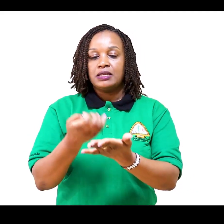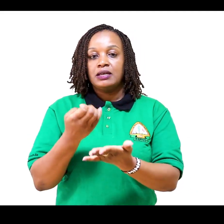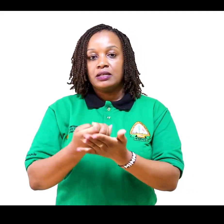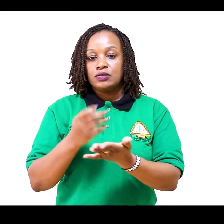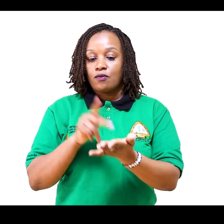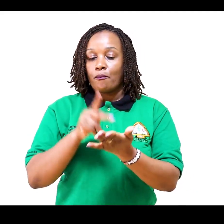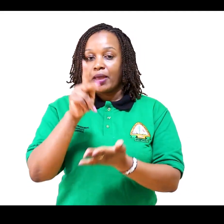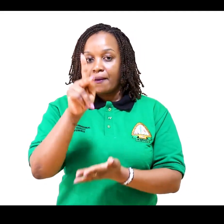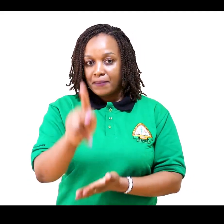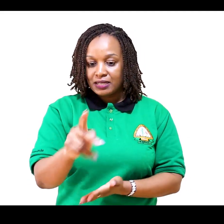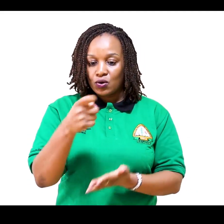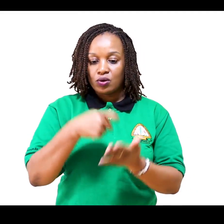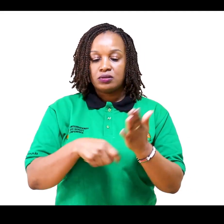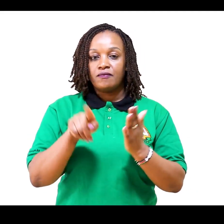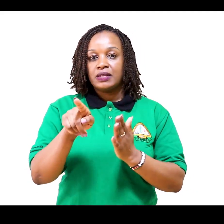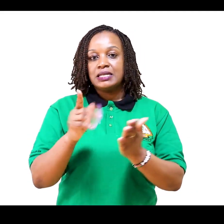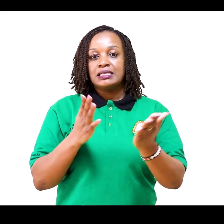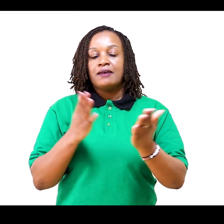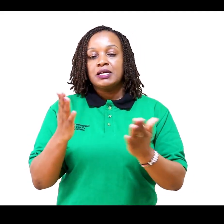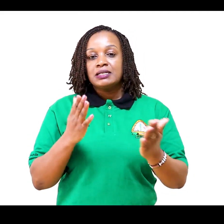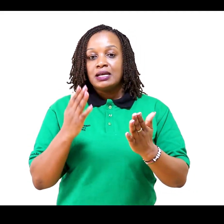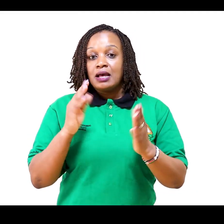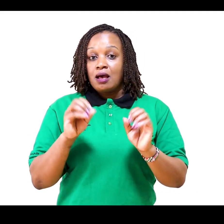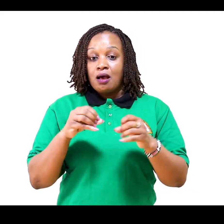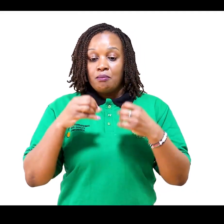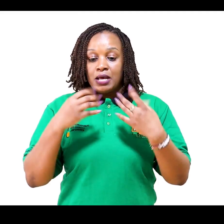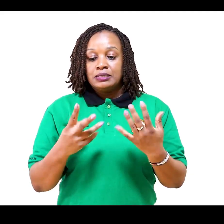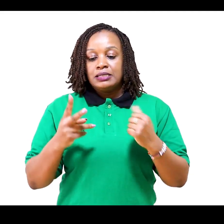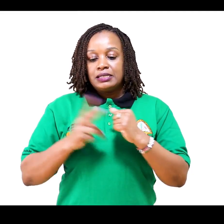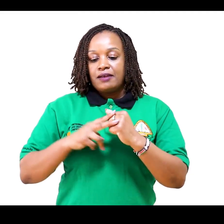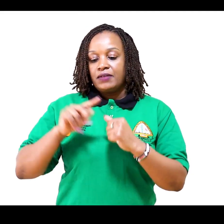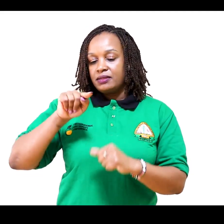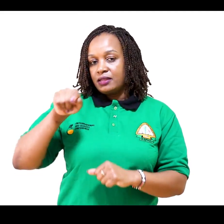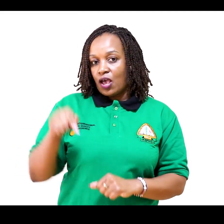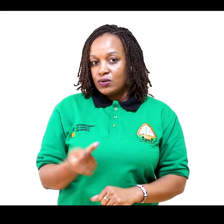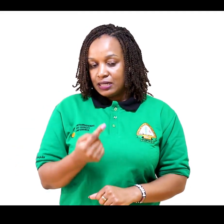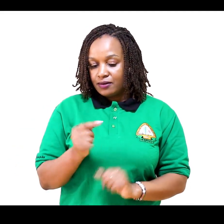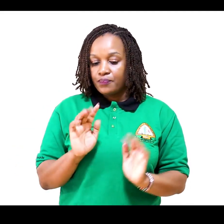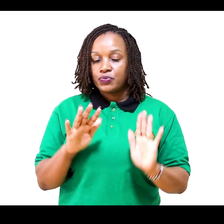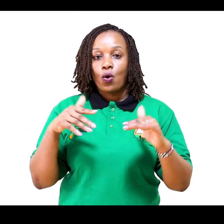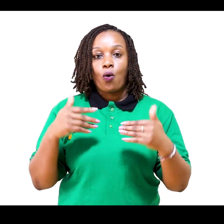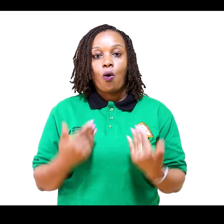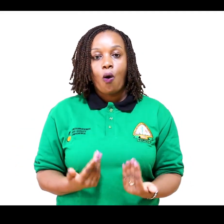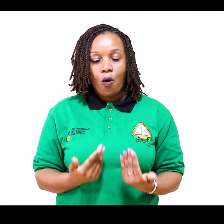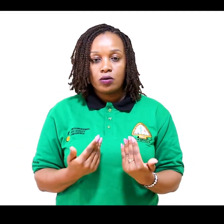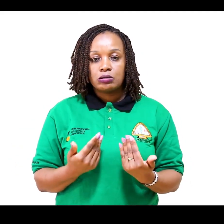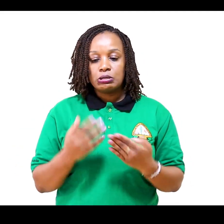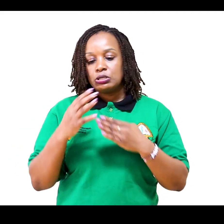na udhibitisho wa malipo. Gharama ya huduma hii ni shilingi 7,000 au sawa na yake katika